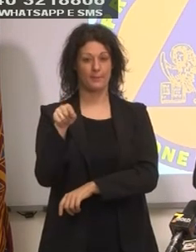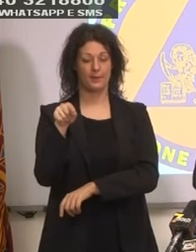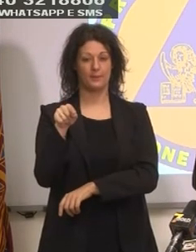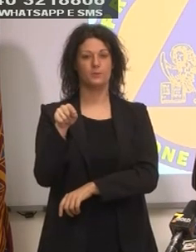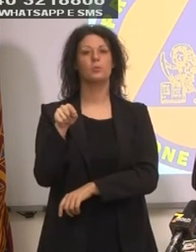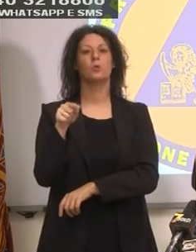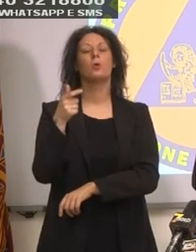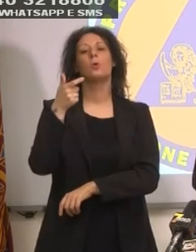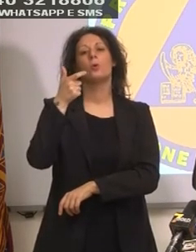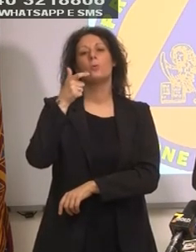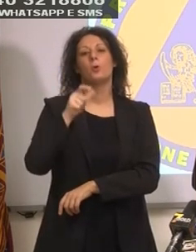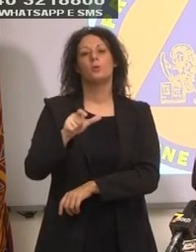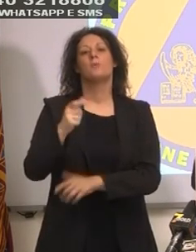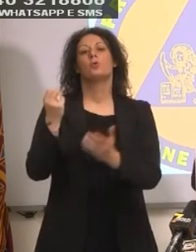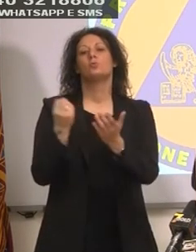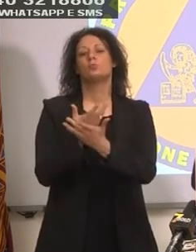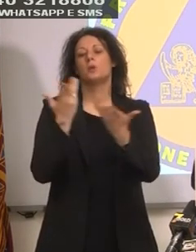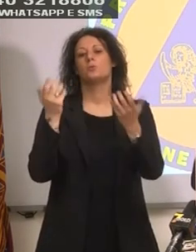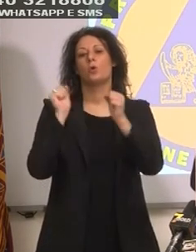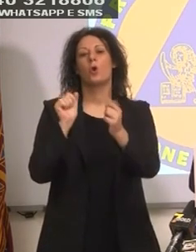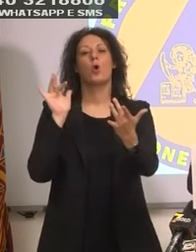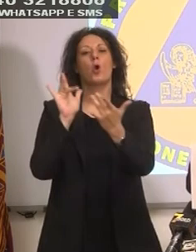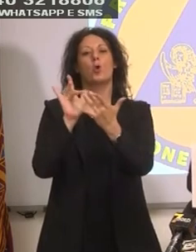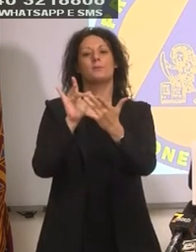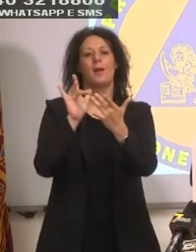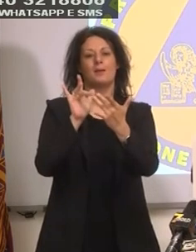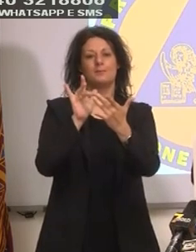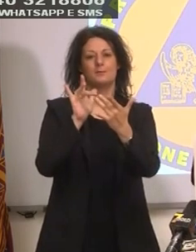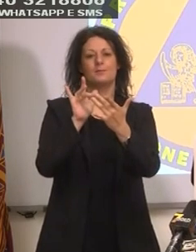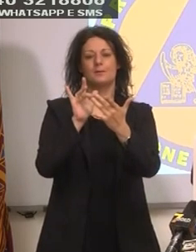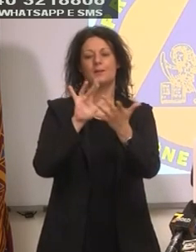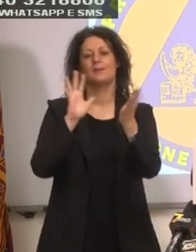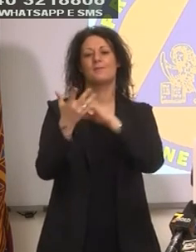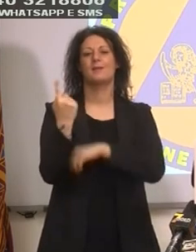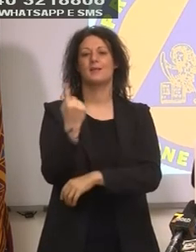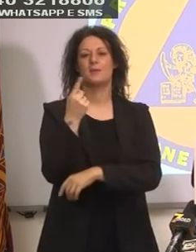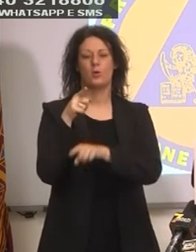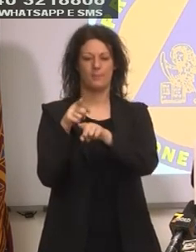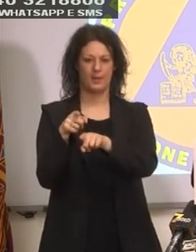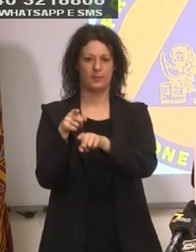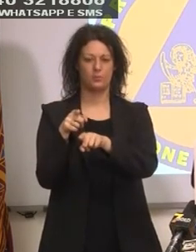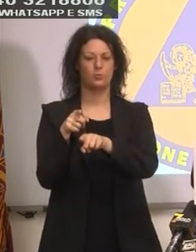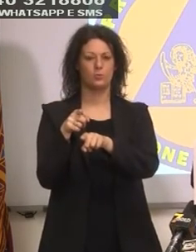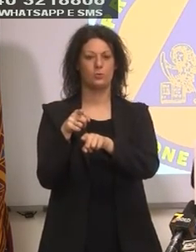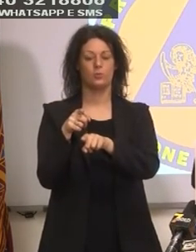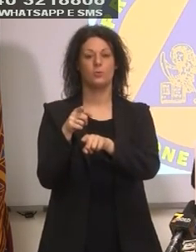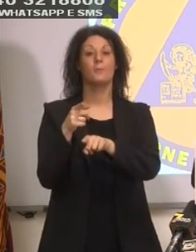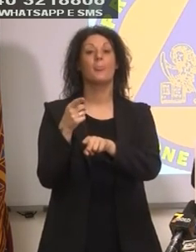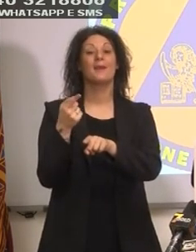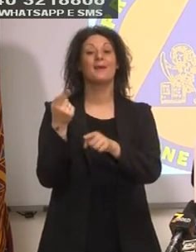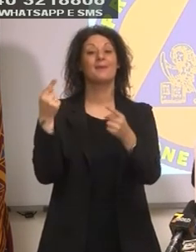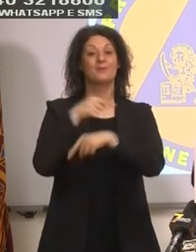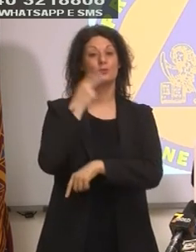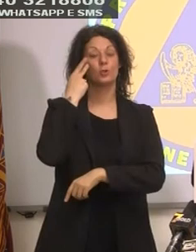contatti stretti di qualche realtà, aumentano, il che non vuol dire che sono positivi, tanto è vero che, se notati, i ricoverati continuano